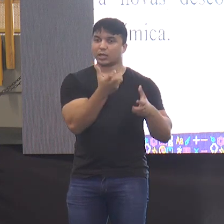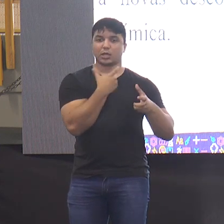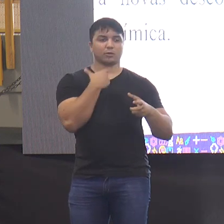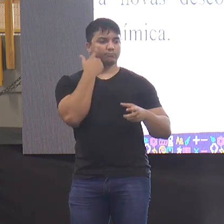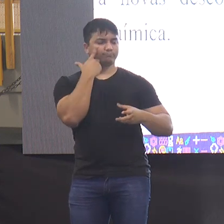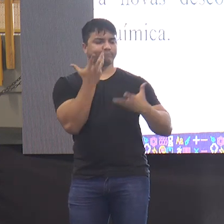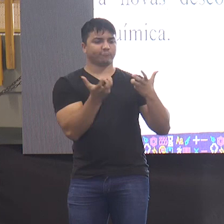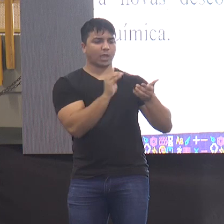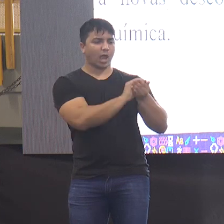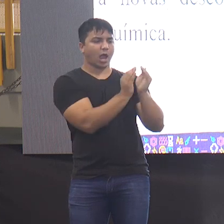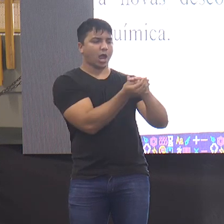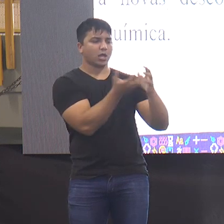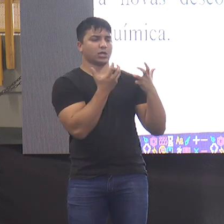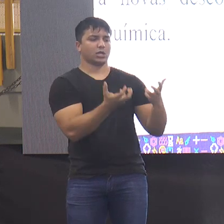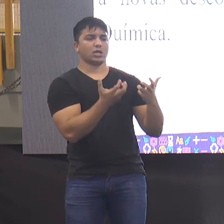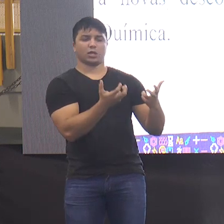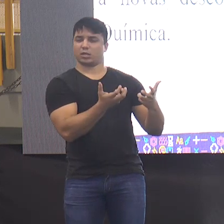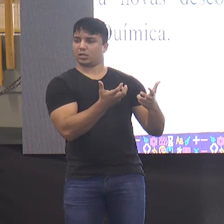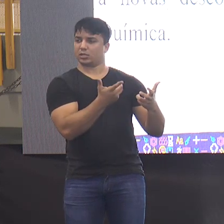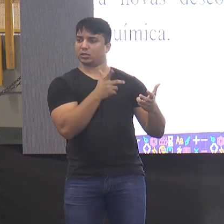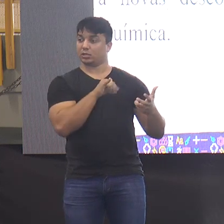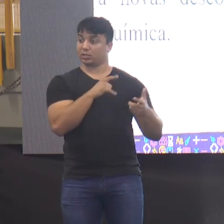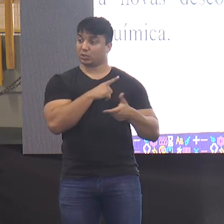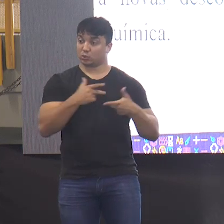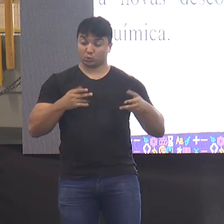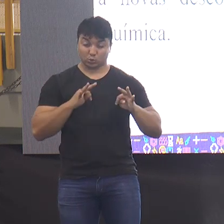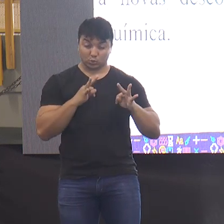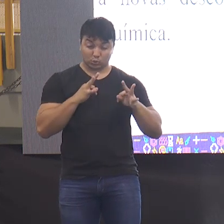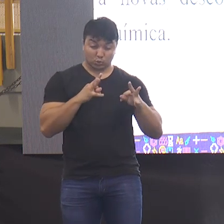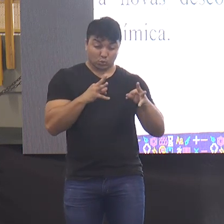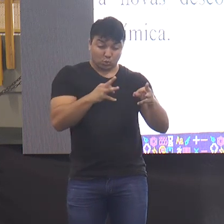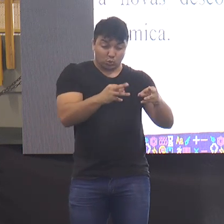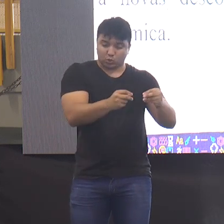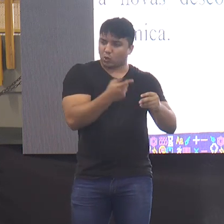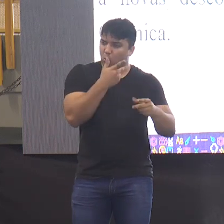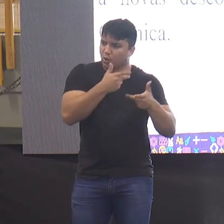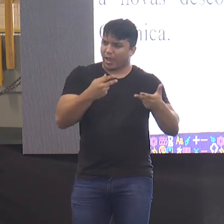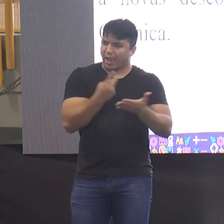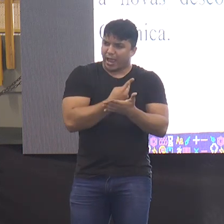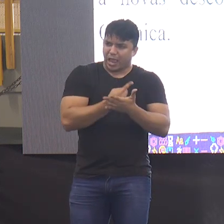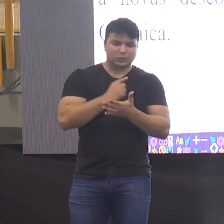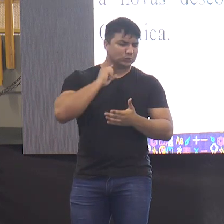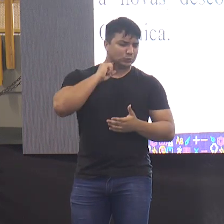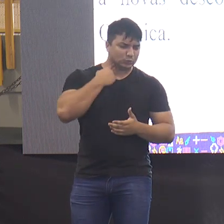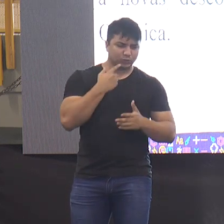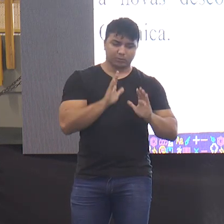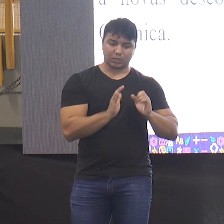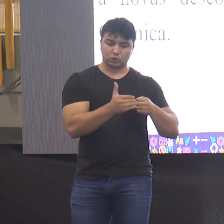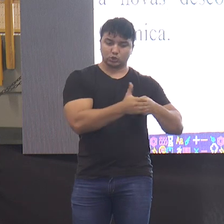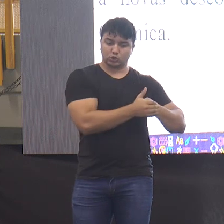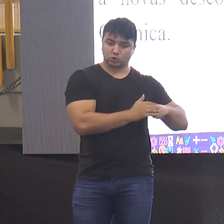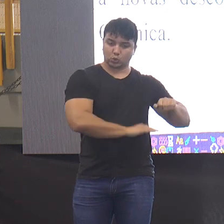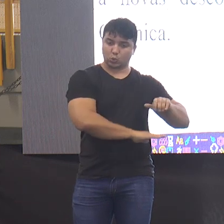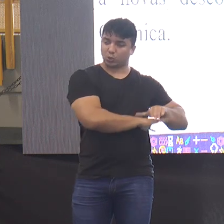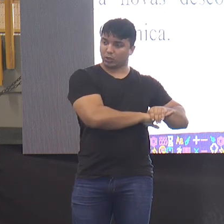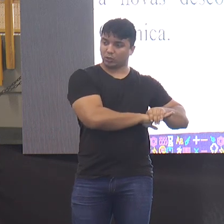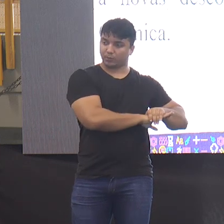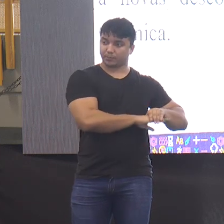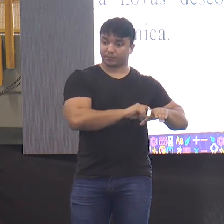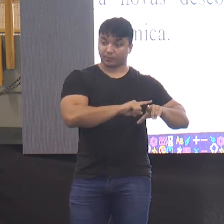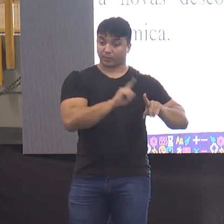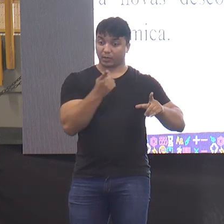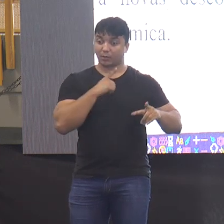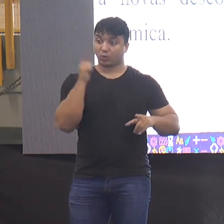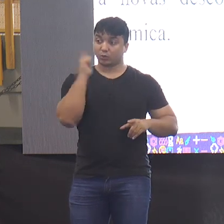artes. Então ela pegou e jogou toda a sujeira dela para debaixo do tapete. Só que quando a burguesia